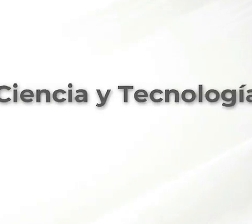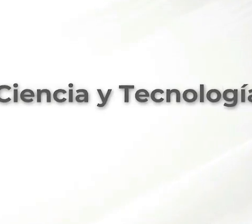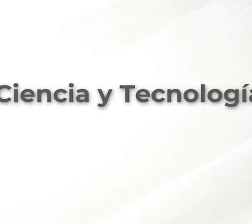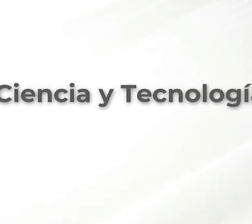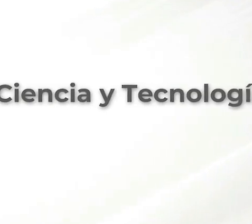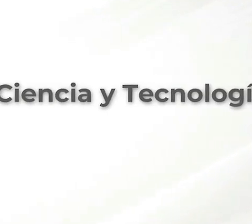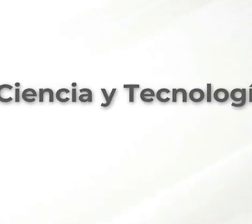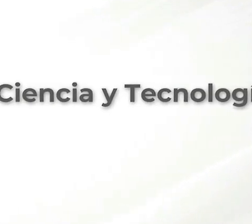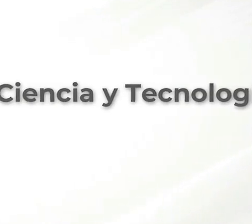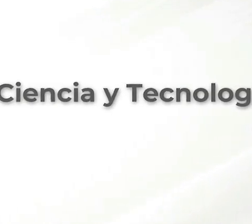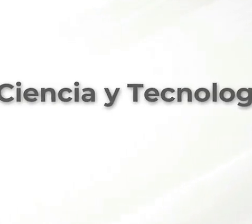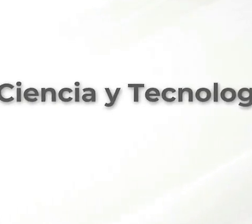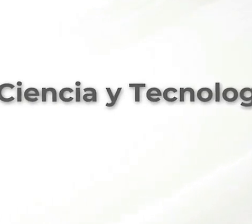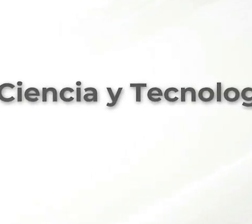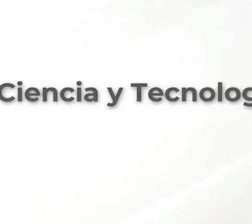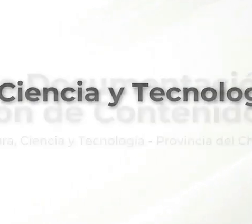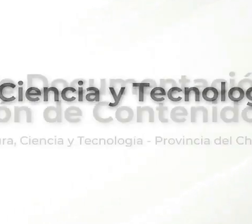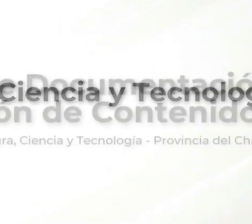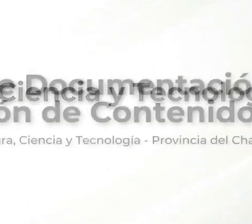Thank you.